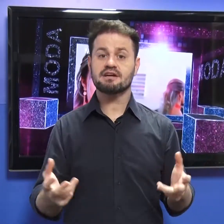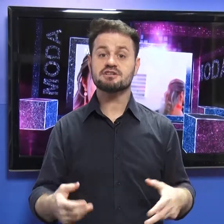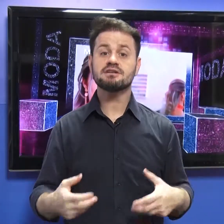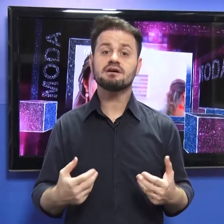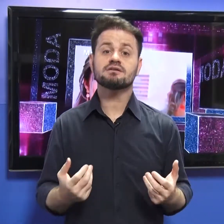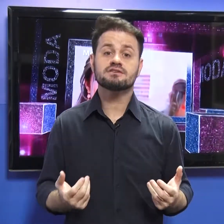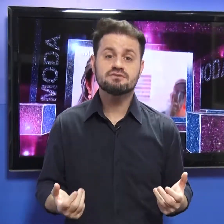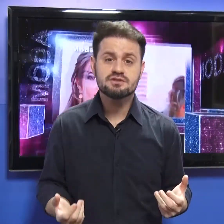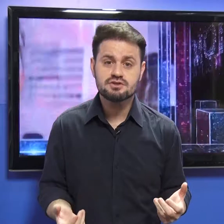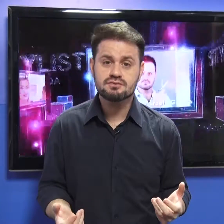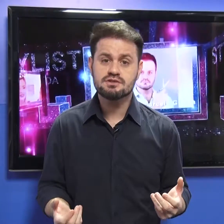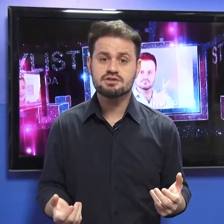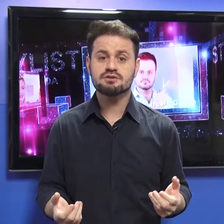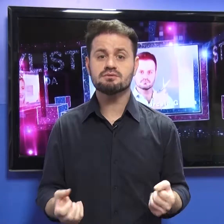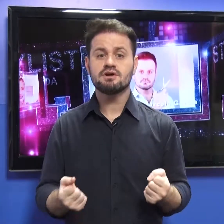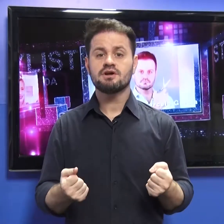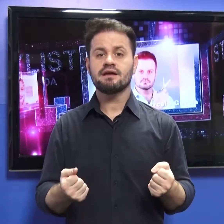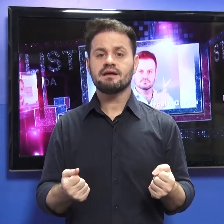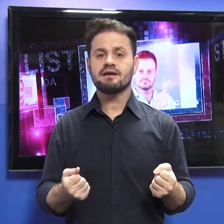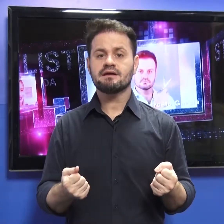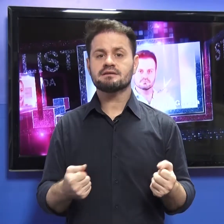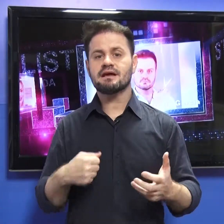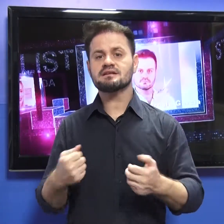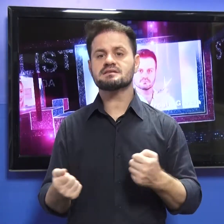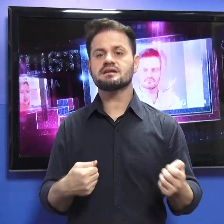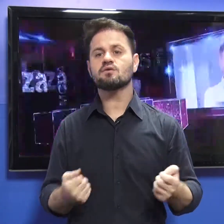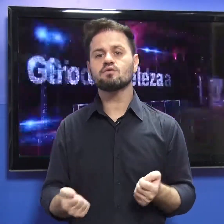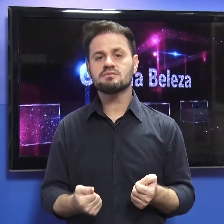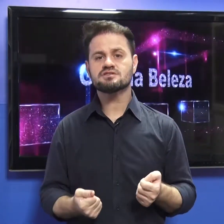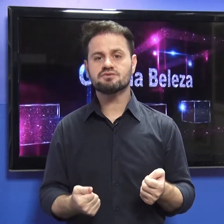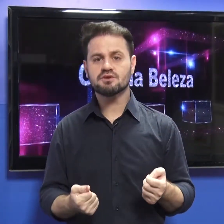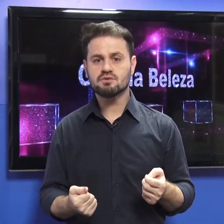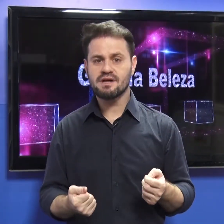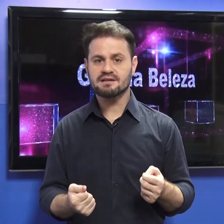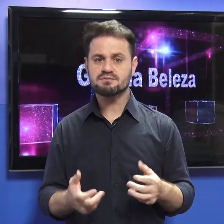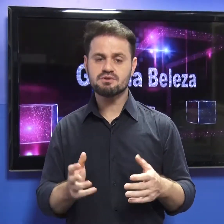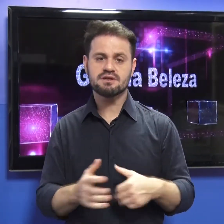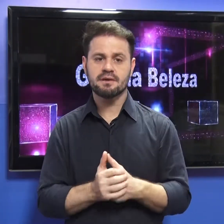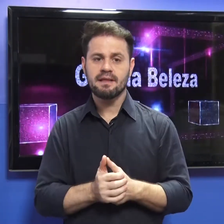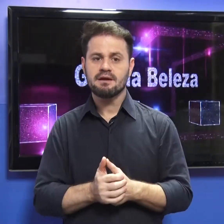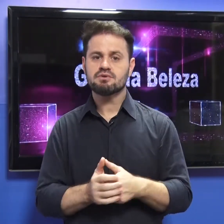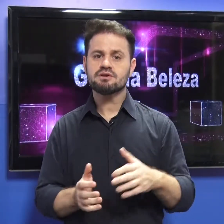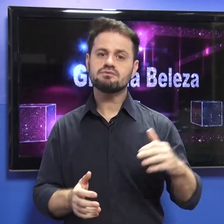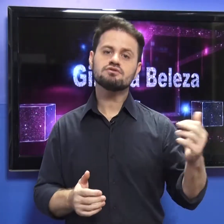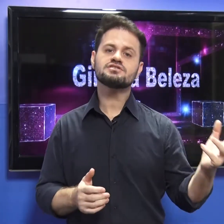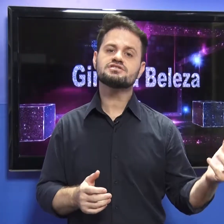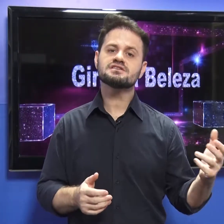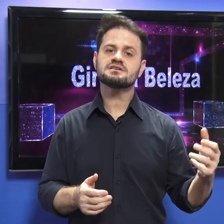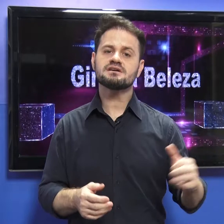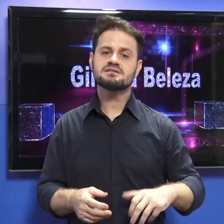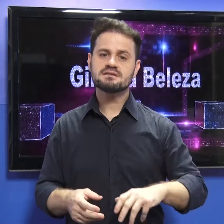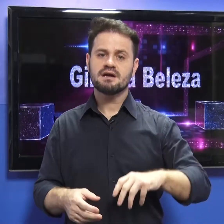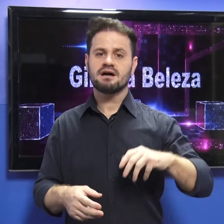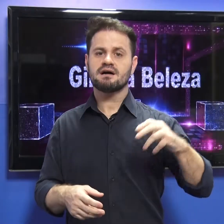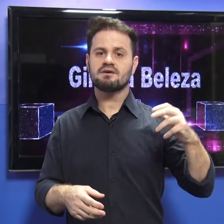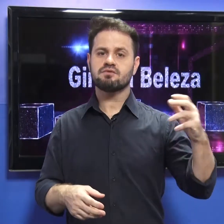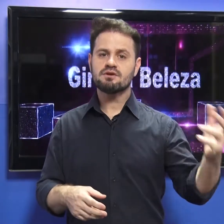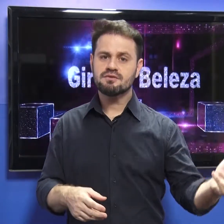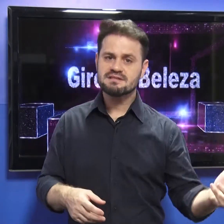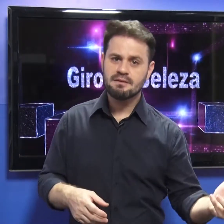na hora de vestir um vestido é elas têm algumas dificuldades porque porque 12 dias antes foram fazer a prova